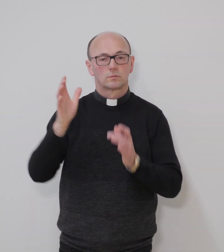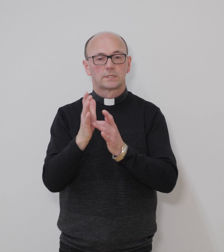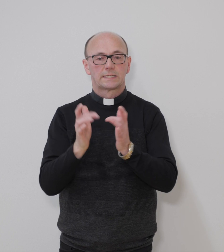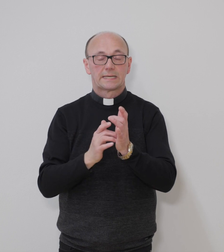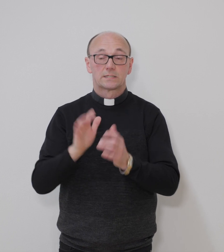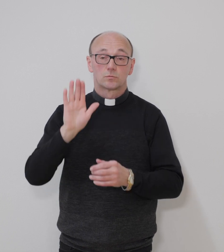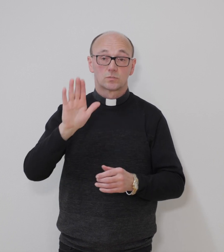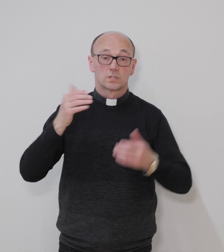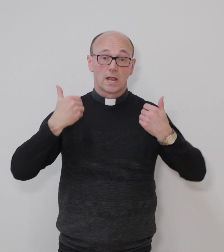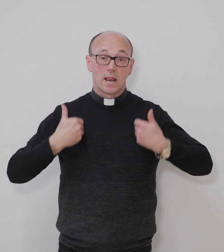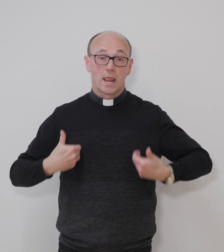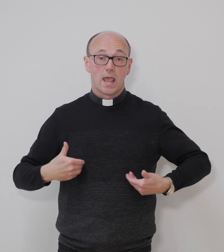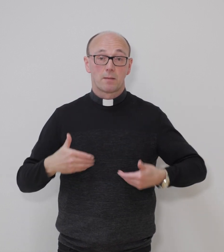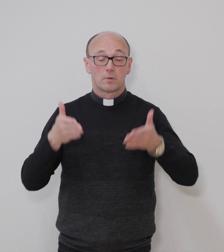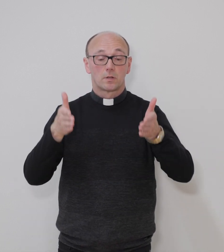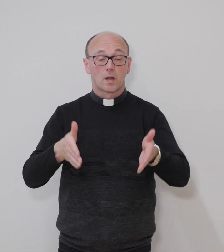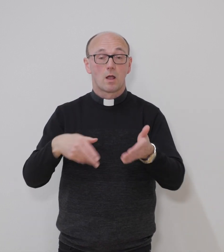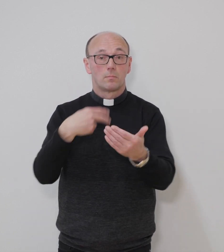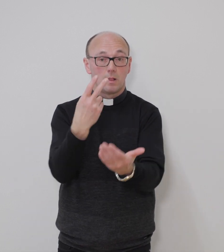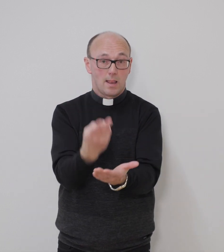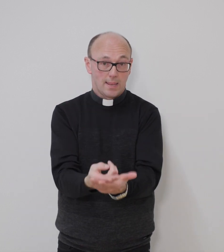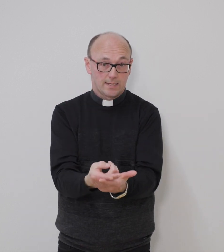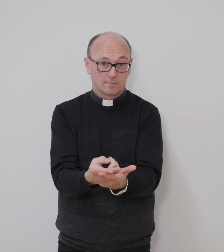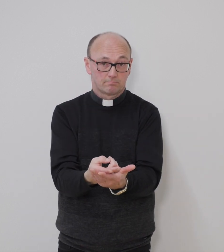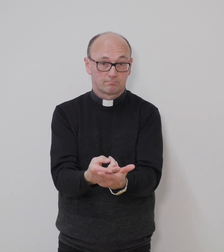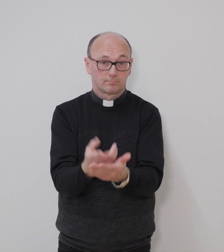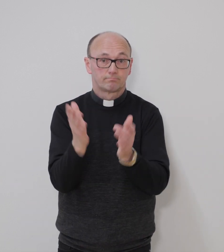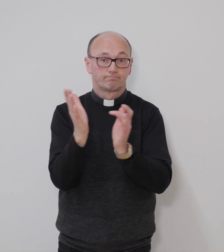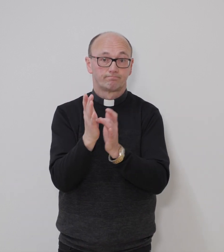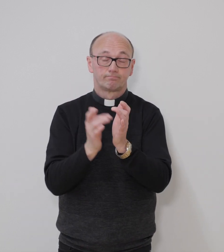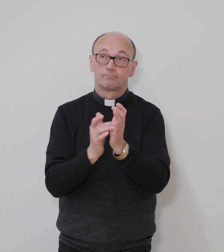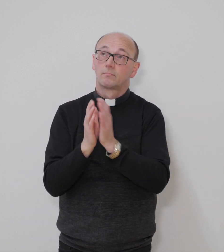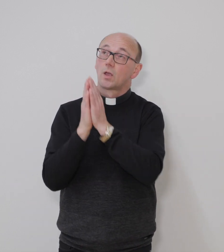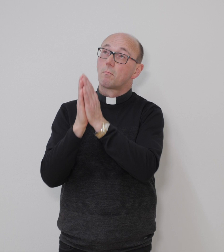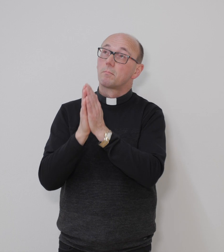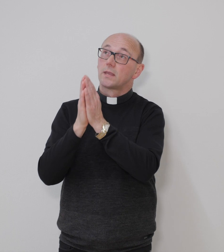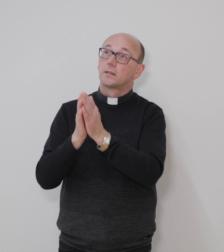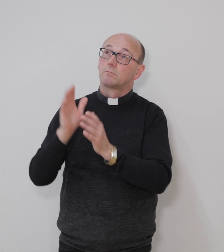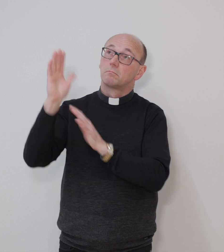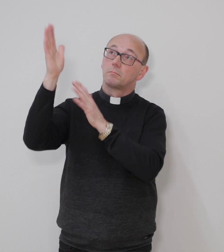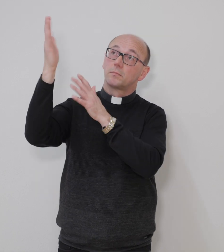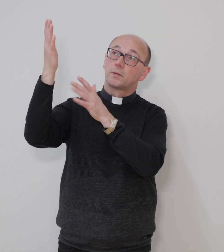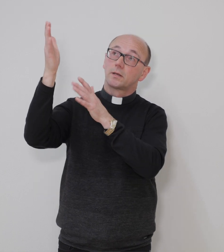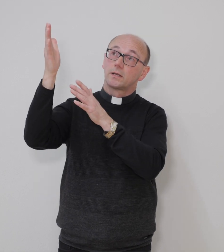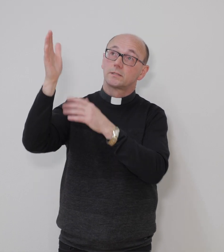Wir beten dich an, Herr Jesus Christus, und preisen dich, denn durch dein heiliges Kreuz hast du die Welt